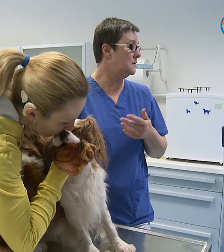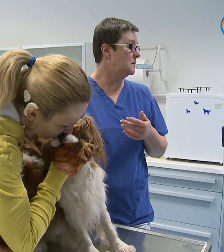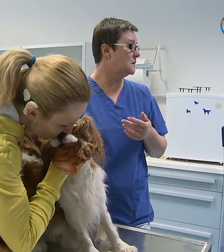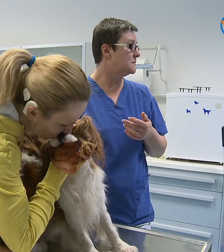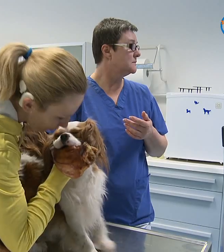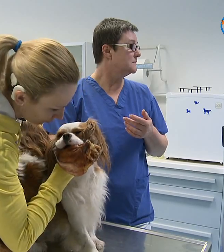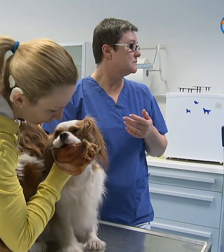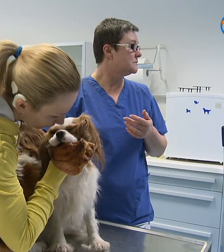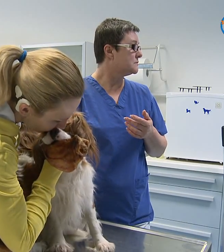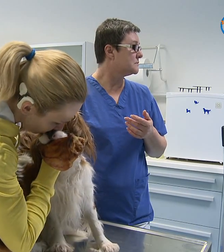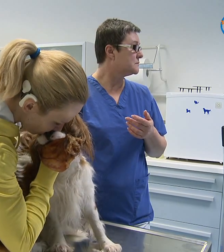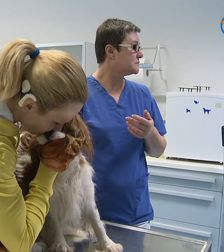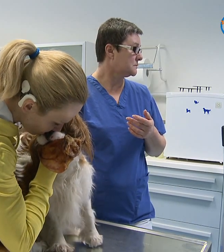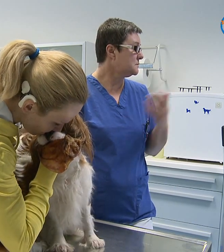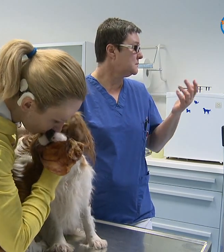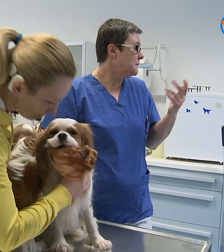Priljubljena.